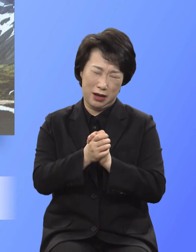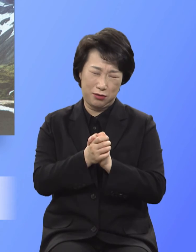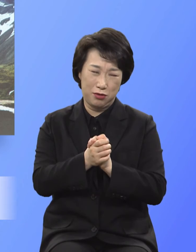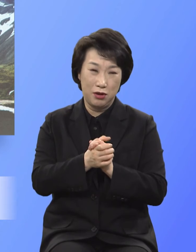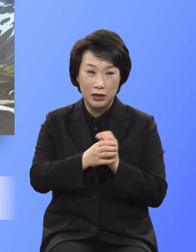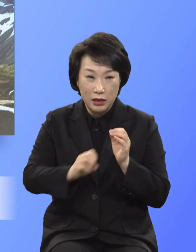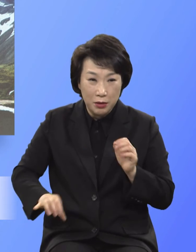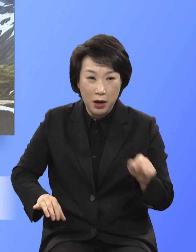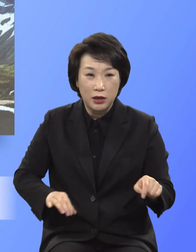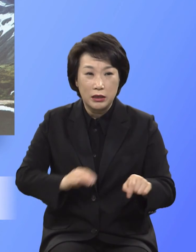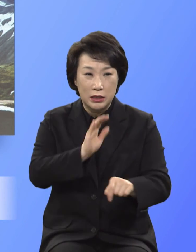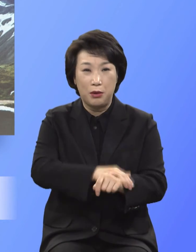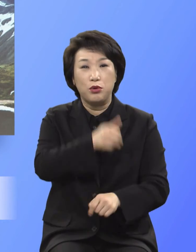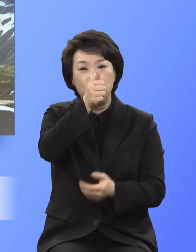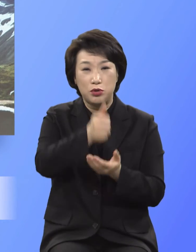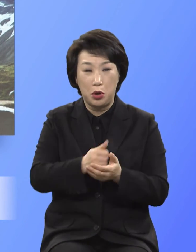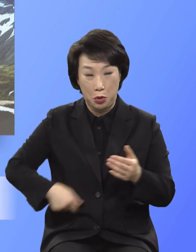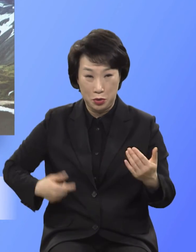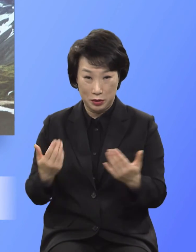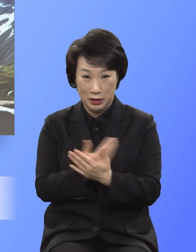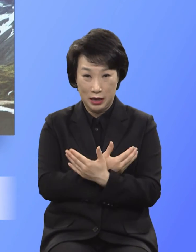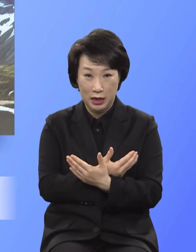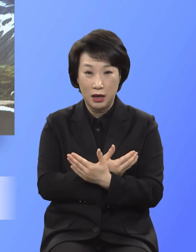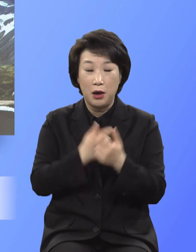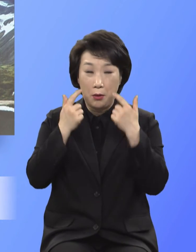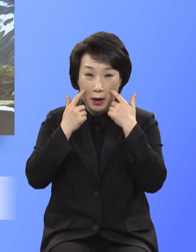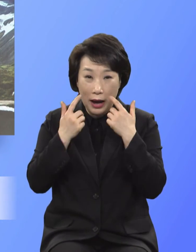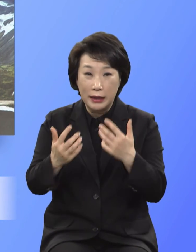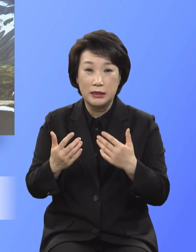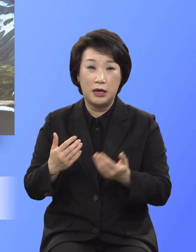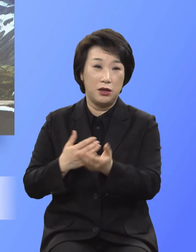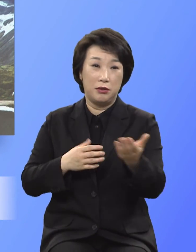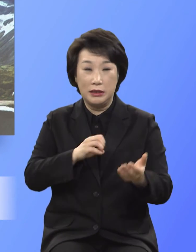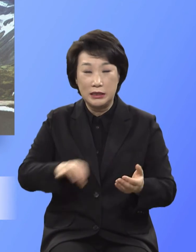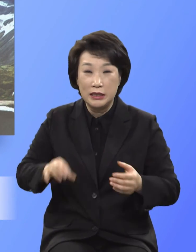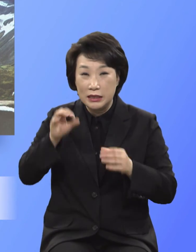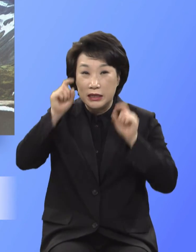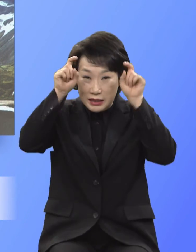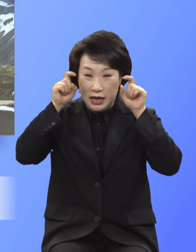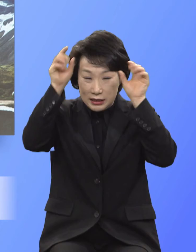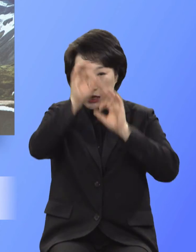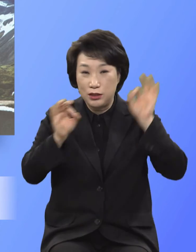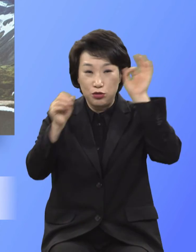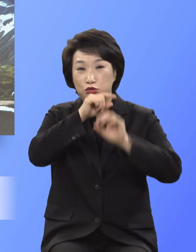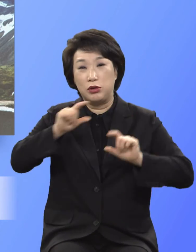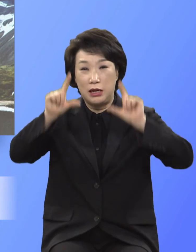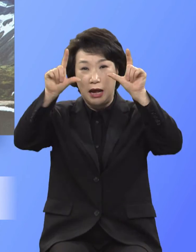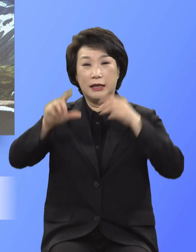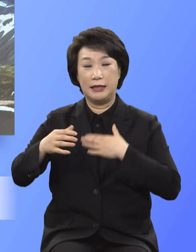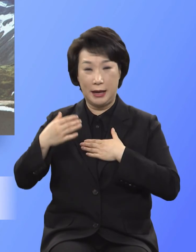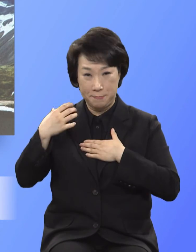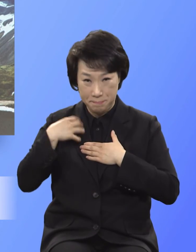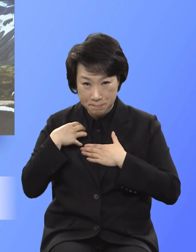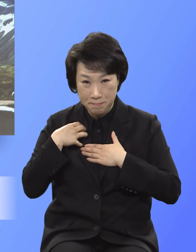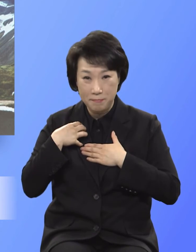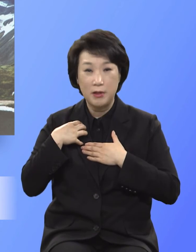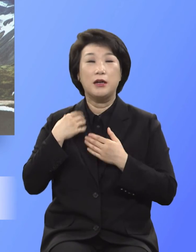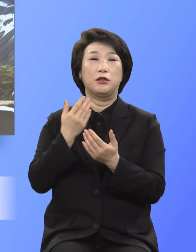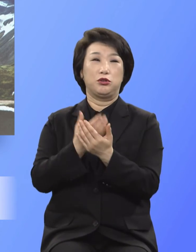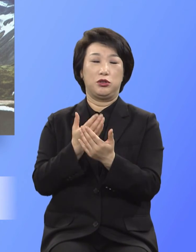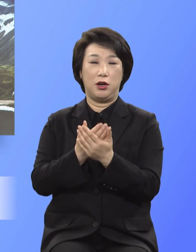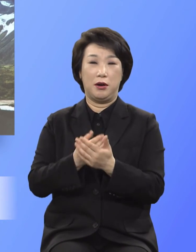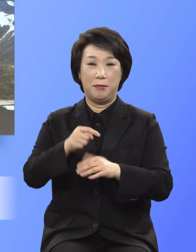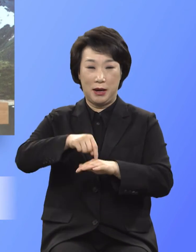잊어버린 잘못된 죄를 회개하면서 분명하고 확실하게 이른 양 찾기 주의를 내가 지키고야